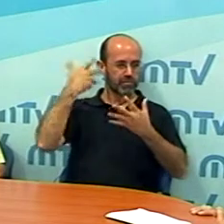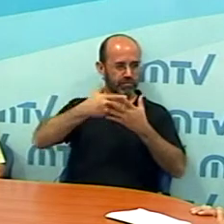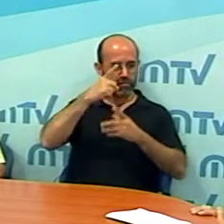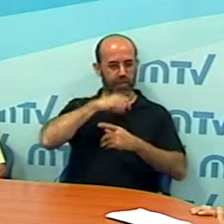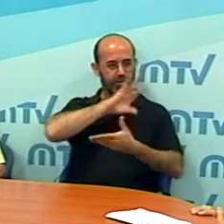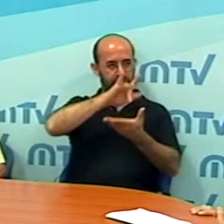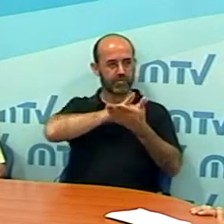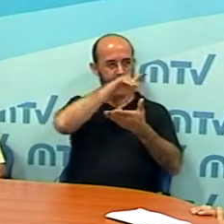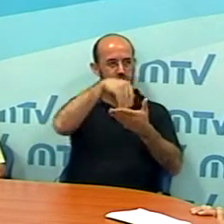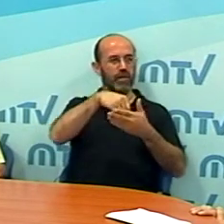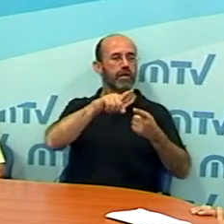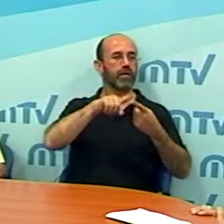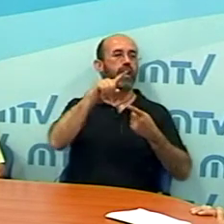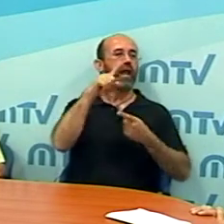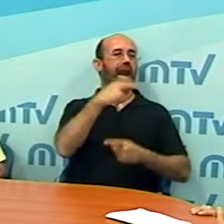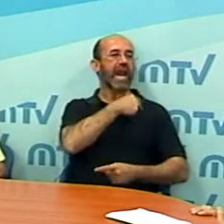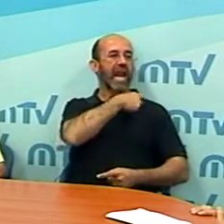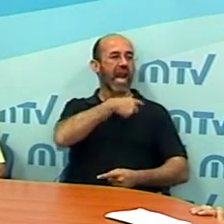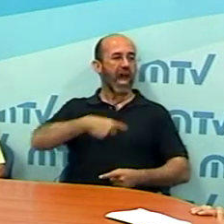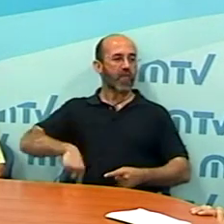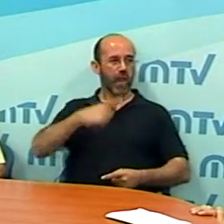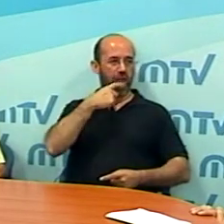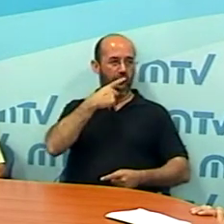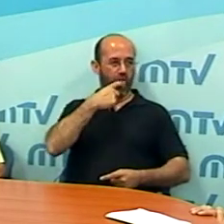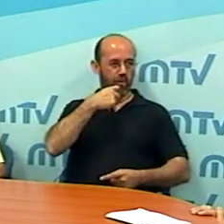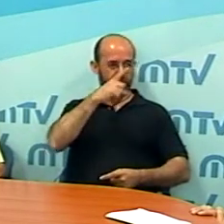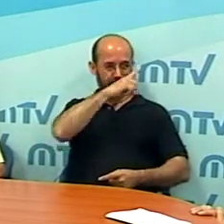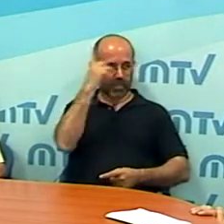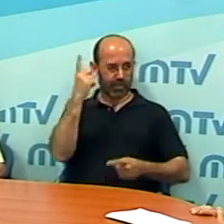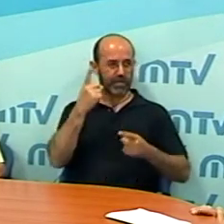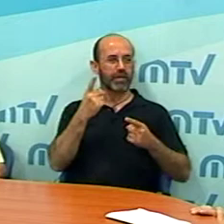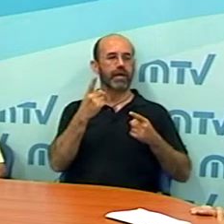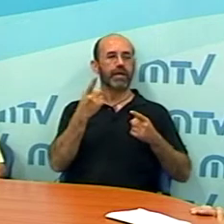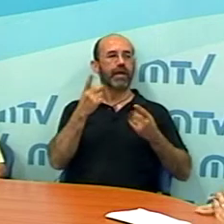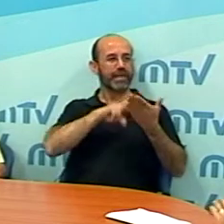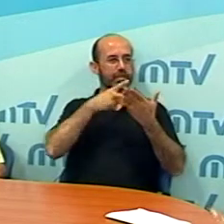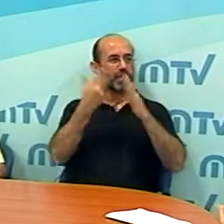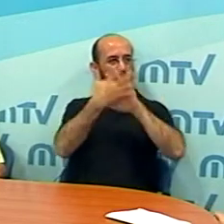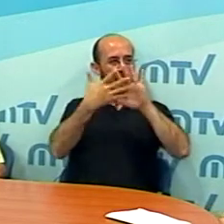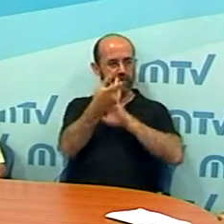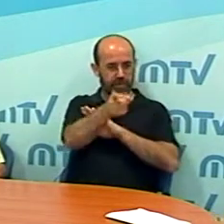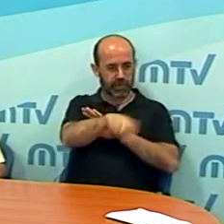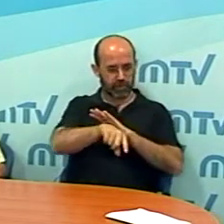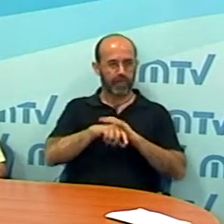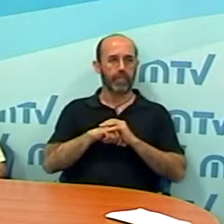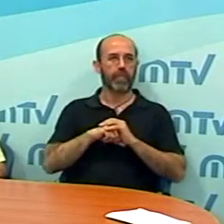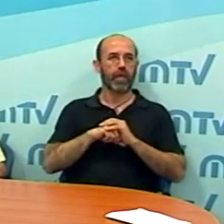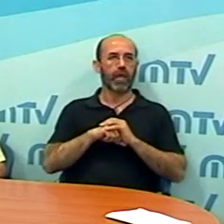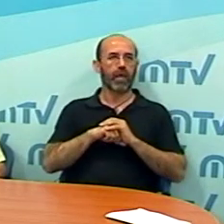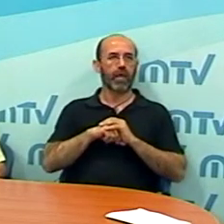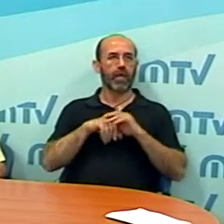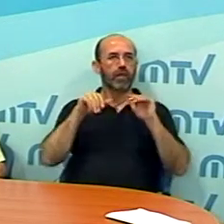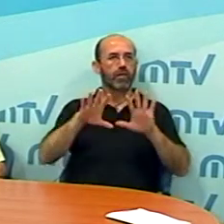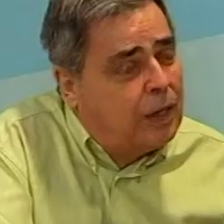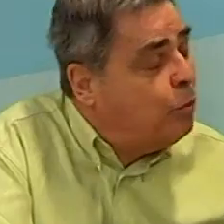Rayo Vallecano, Roberto Álvarez, que también es intérprete en el lenguaje de los signos.